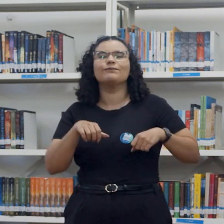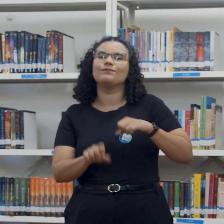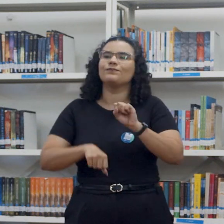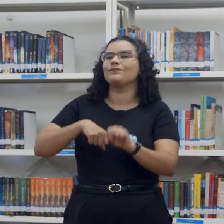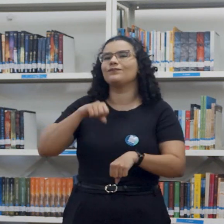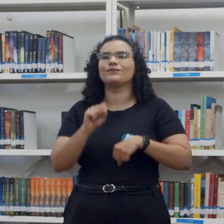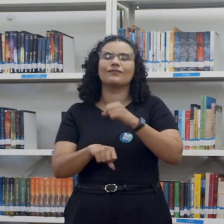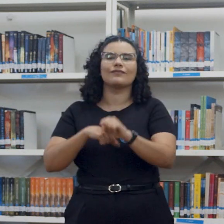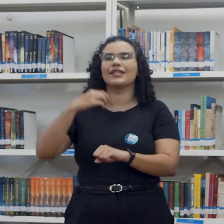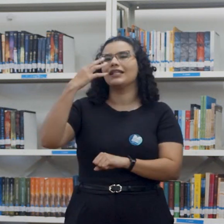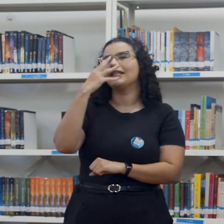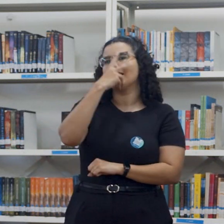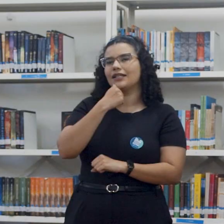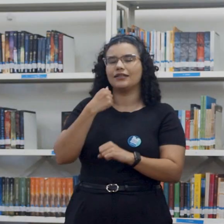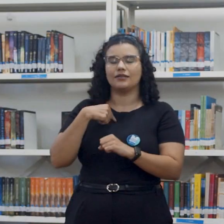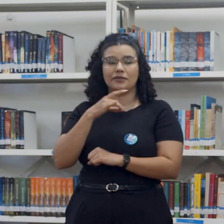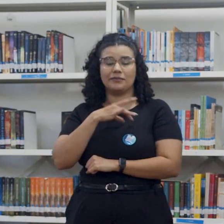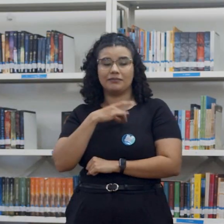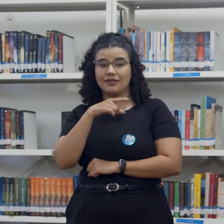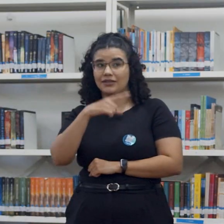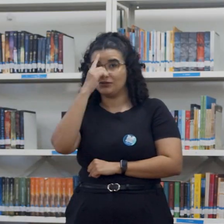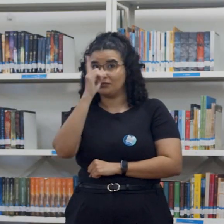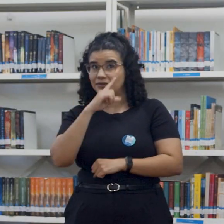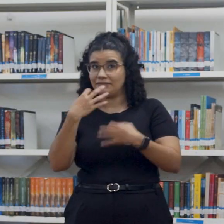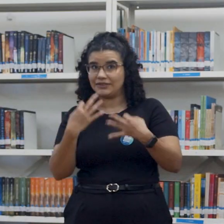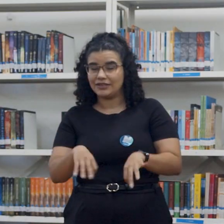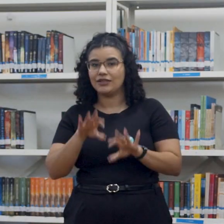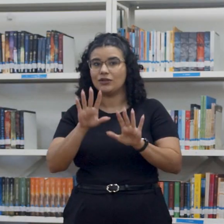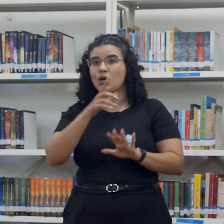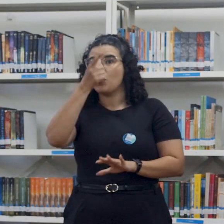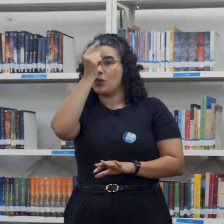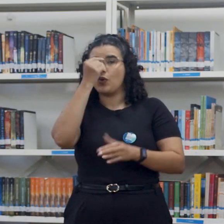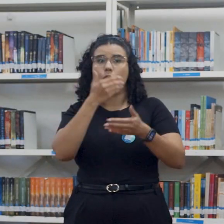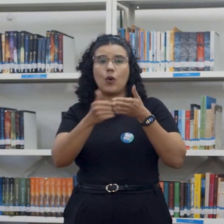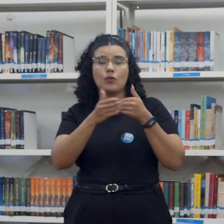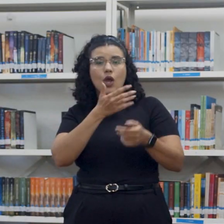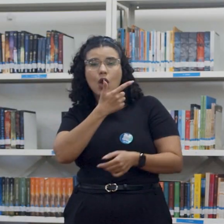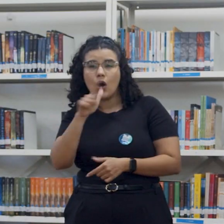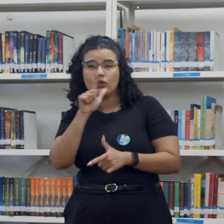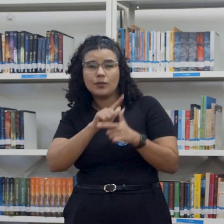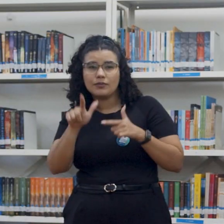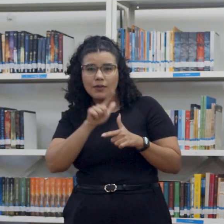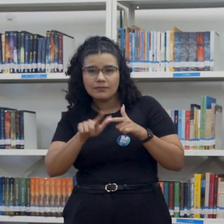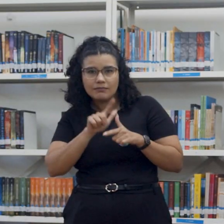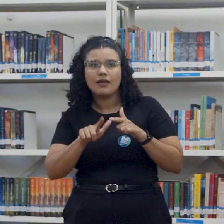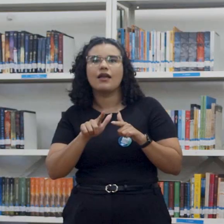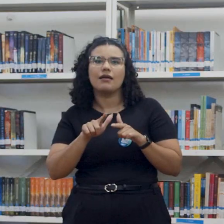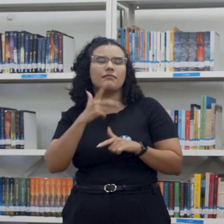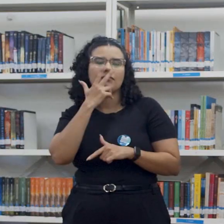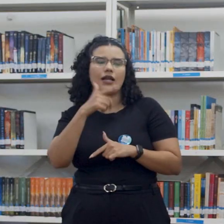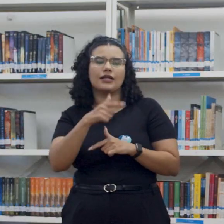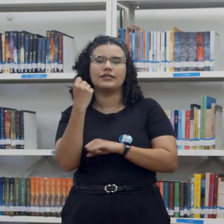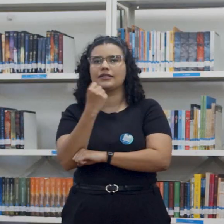que eu temia que não soubesse fazer direito. Ufa, qualquer outro problema que houver não será maior do que